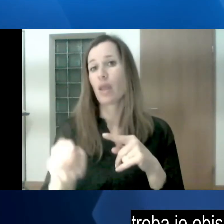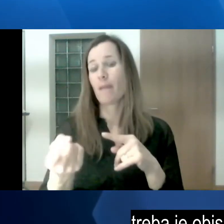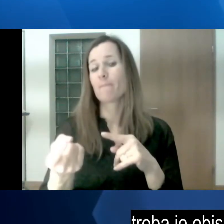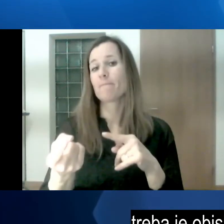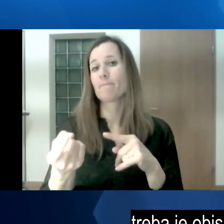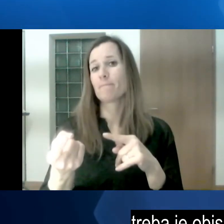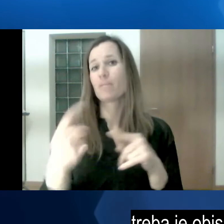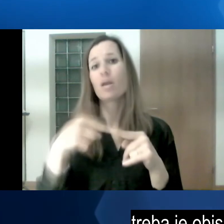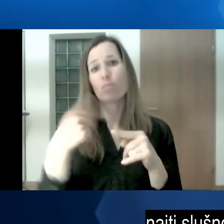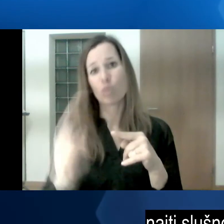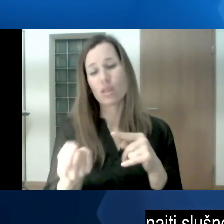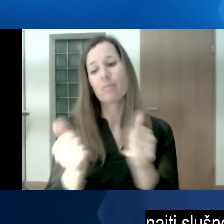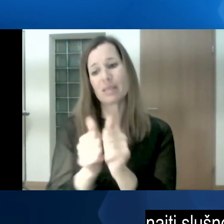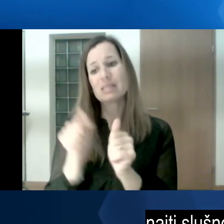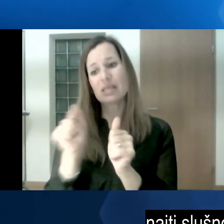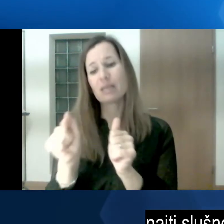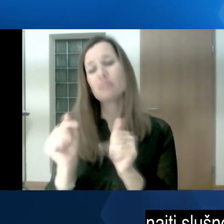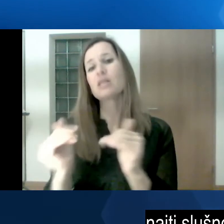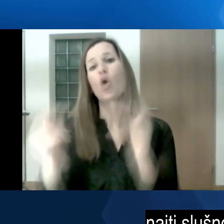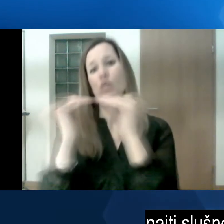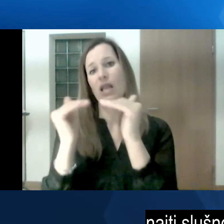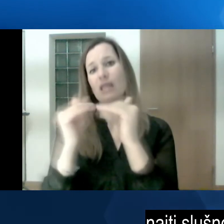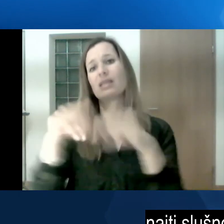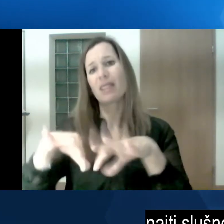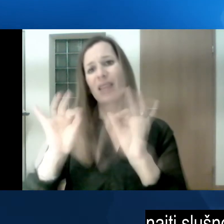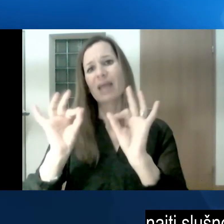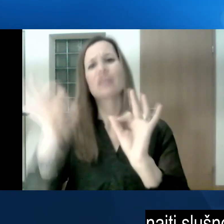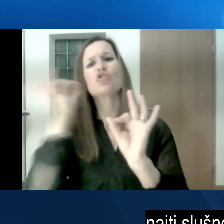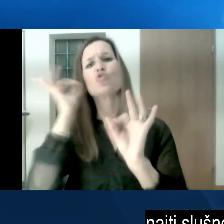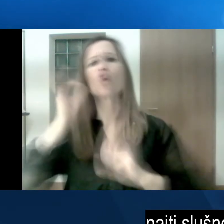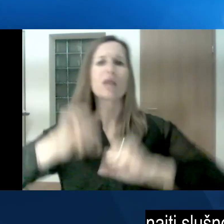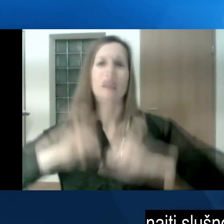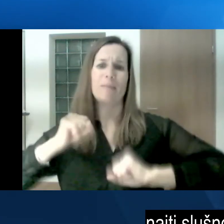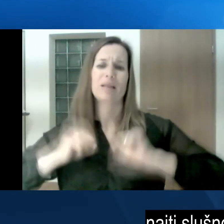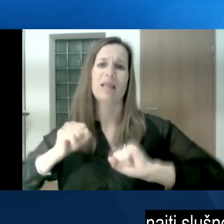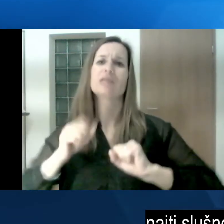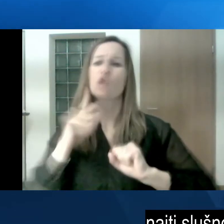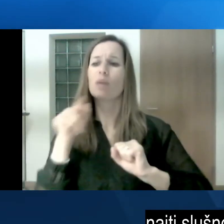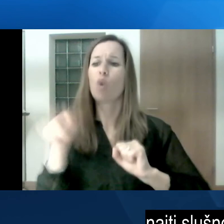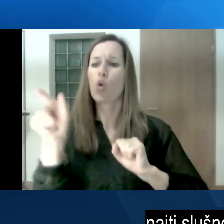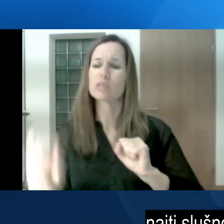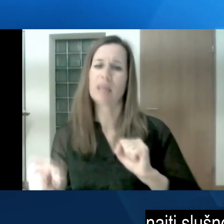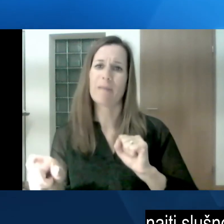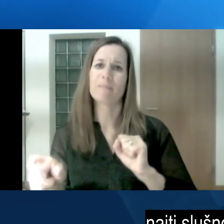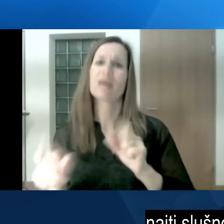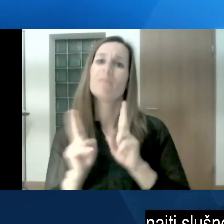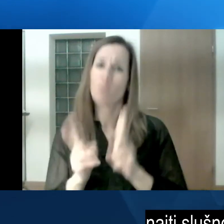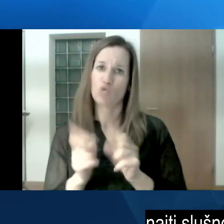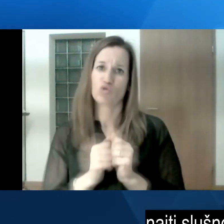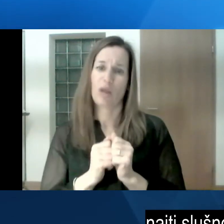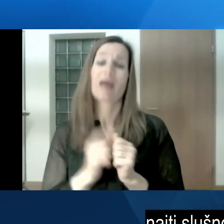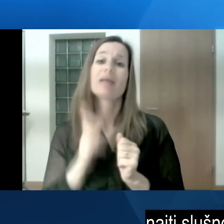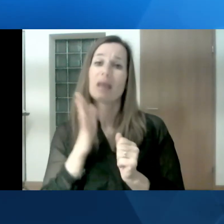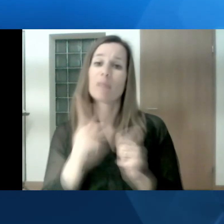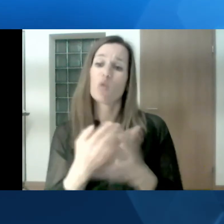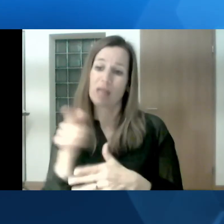njim uskladiti, najti slušno rehabilitacijo, ki bo osebi možna in ki bo zanj